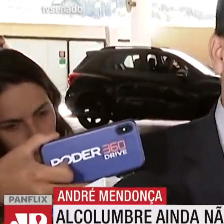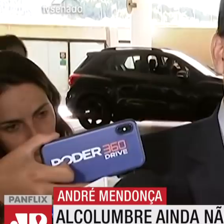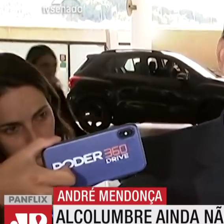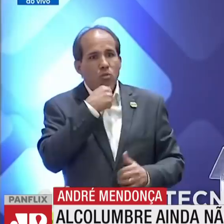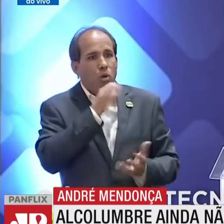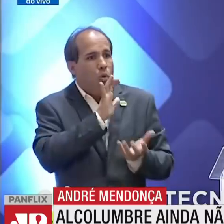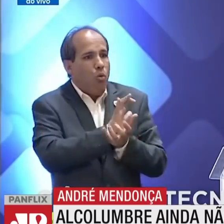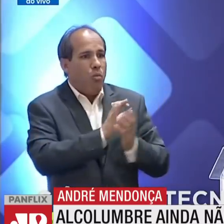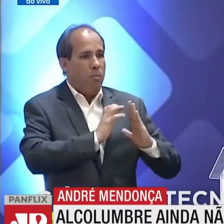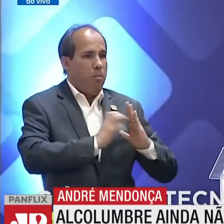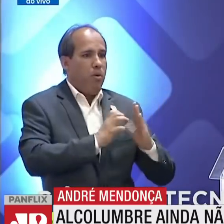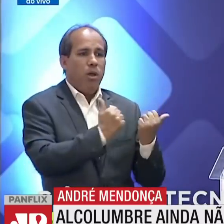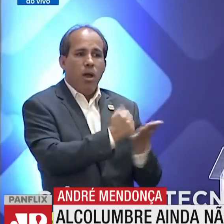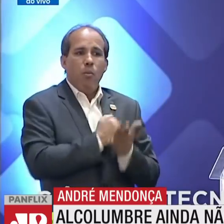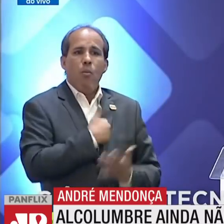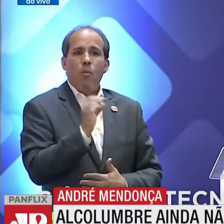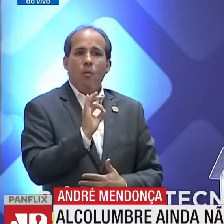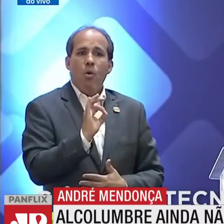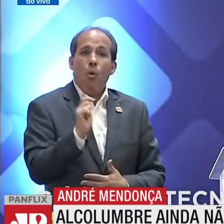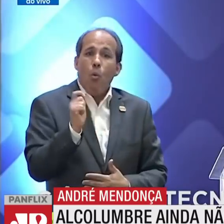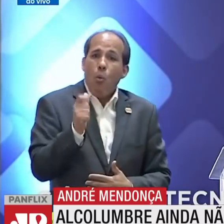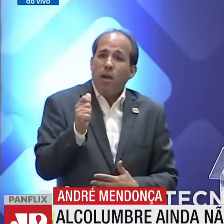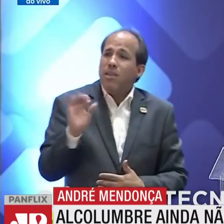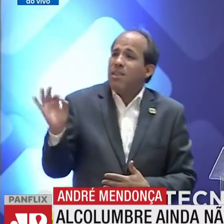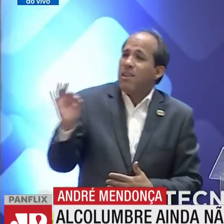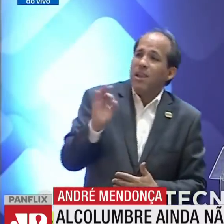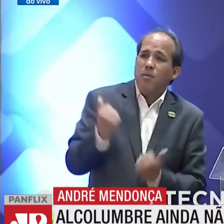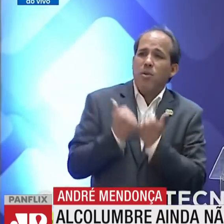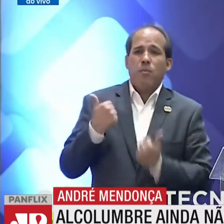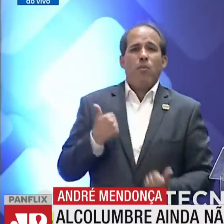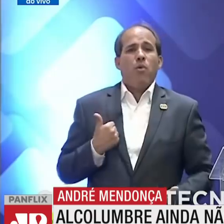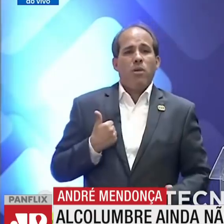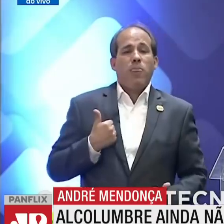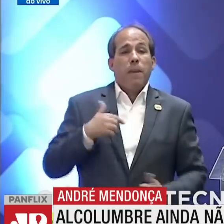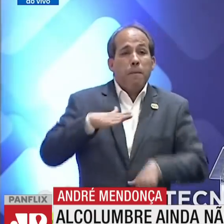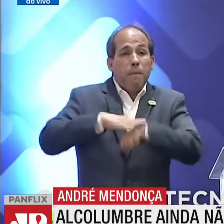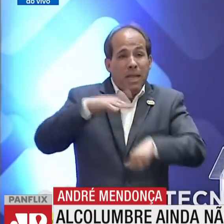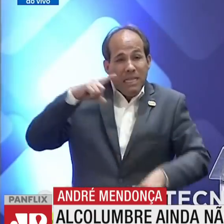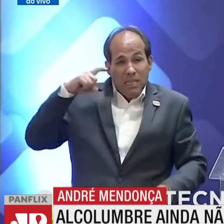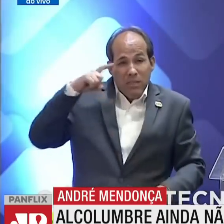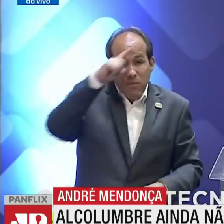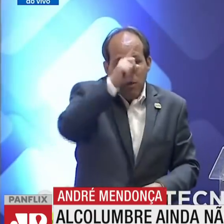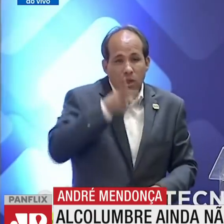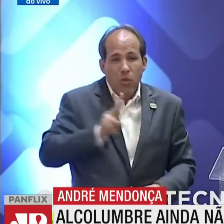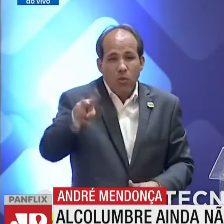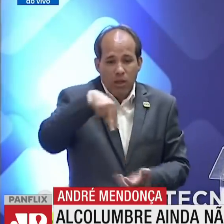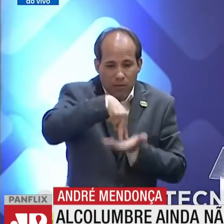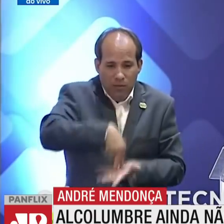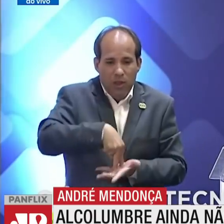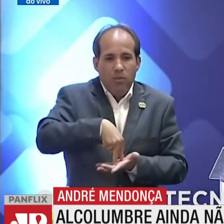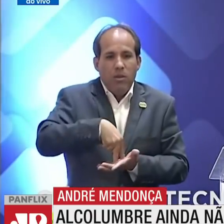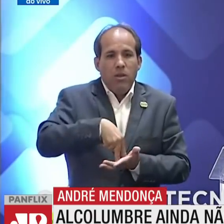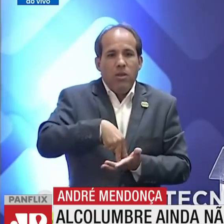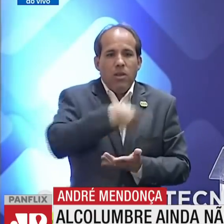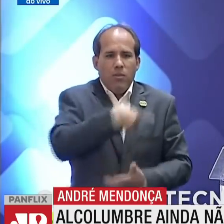CCJ. Além da suposta ameaça por André Mendonça, Bolsonaro disse que vem sendo chantageado pela CPI. É o